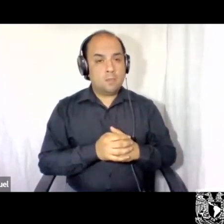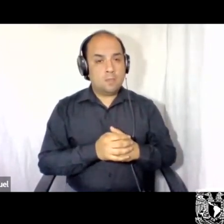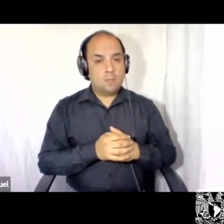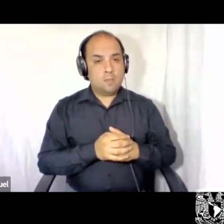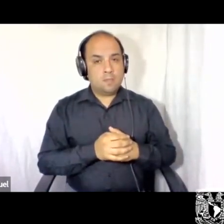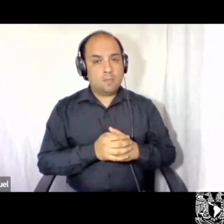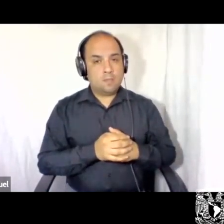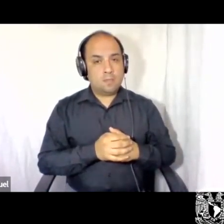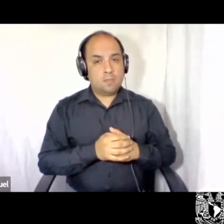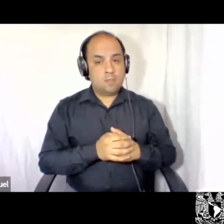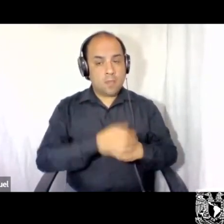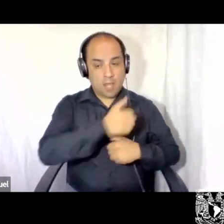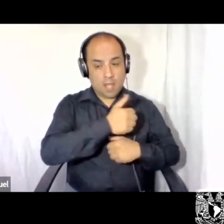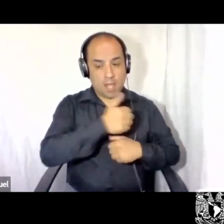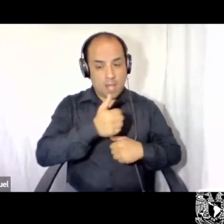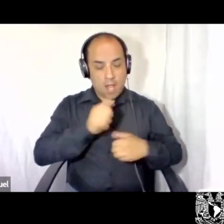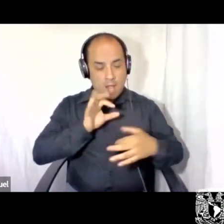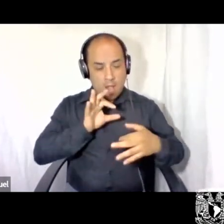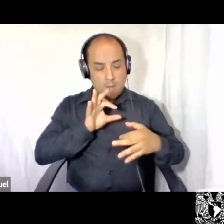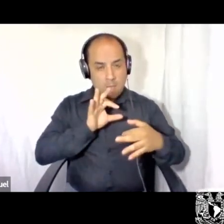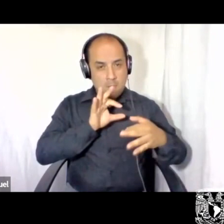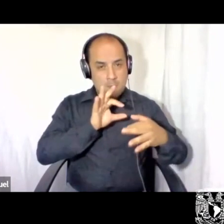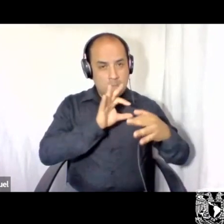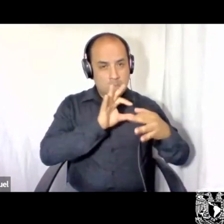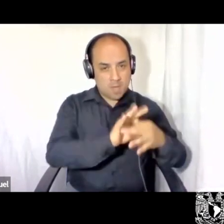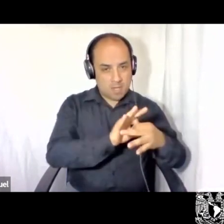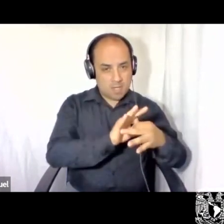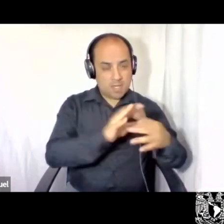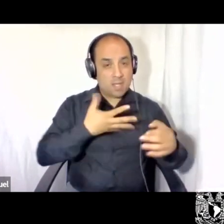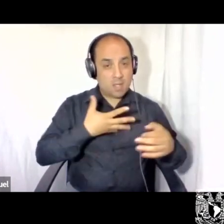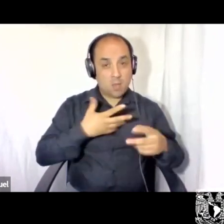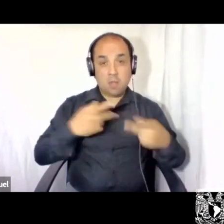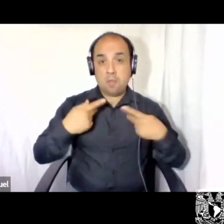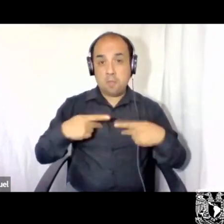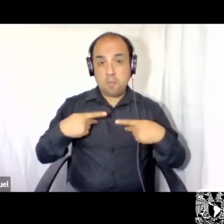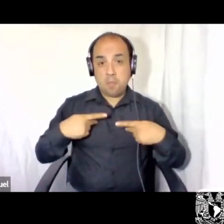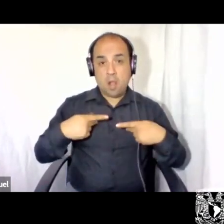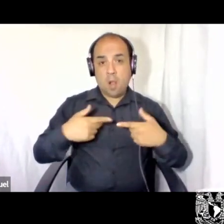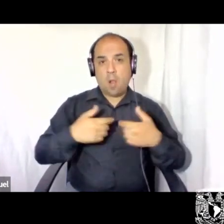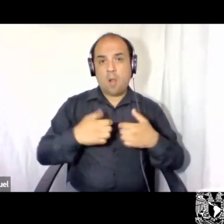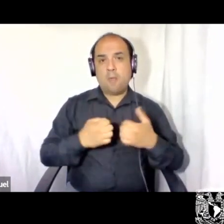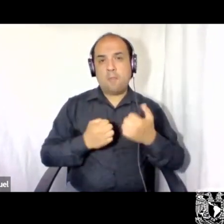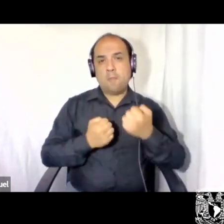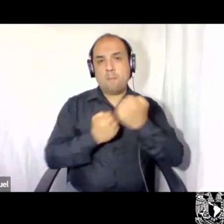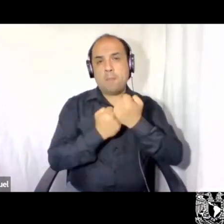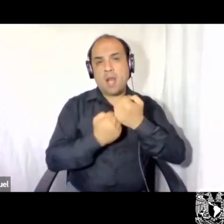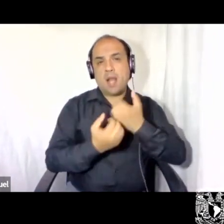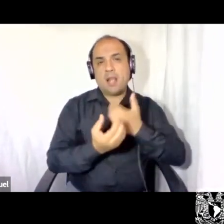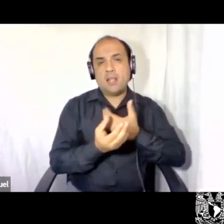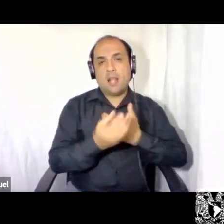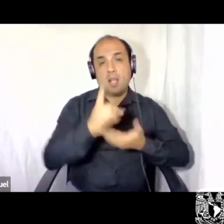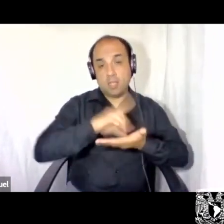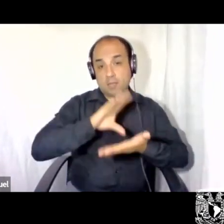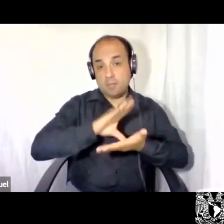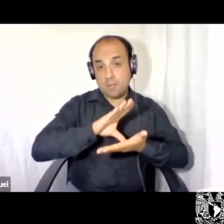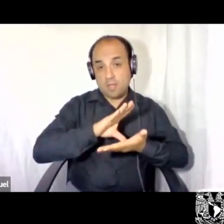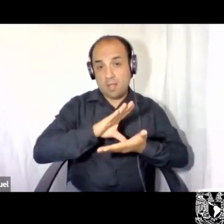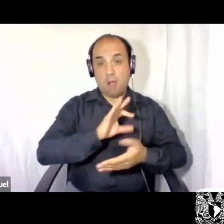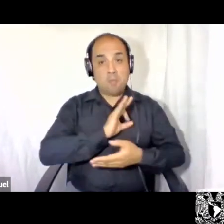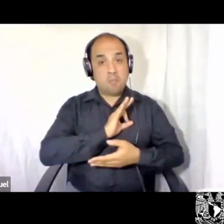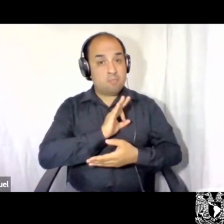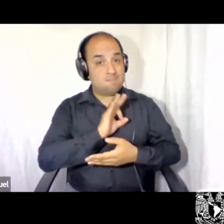cada vínculo que tengo con la banda disca es una posibilidad para ampliar